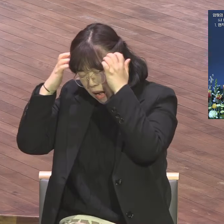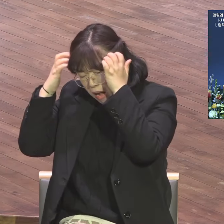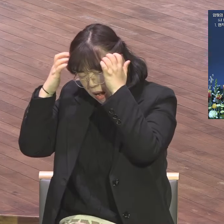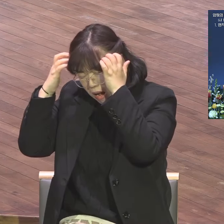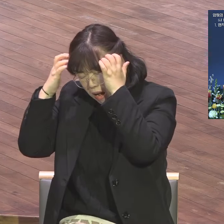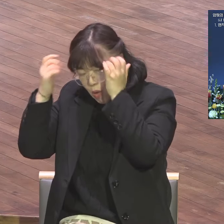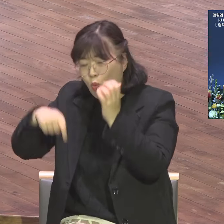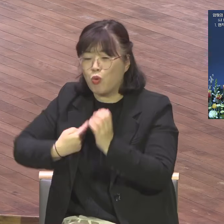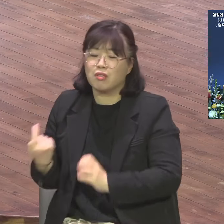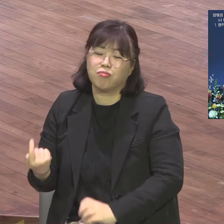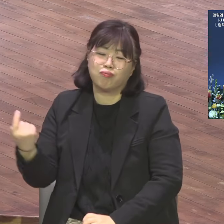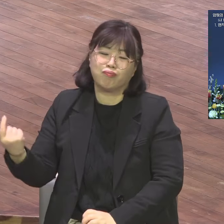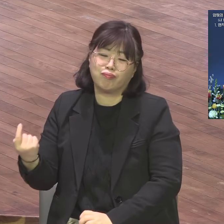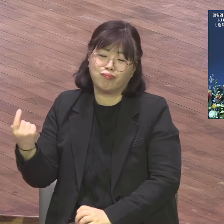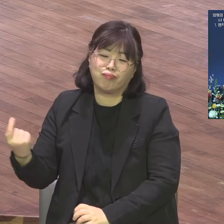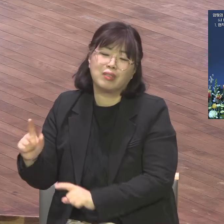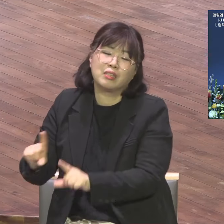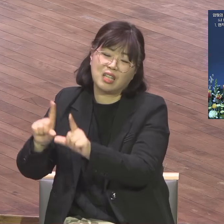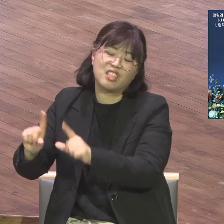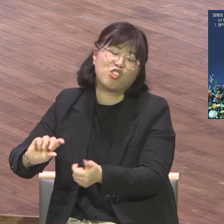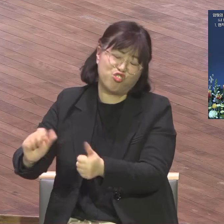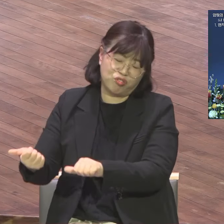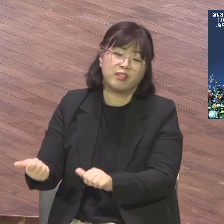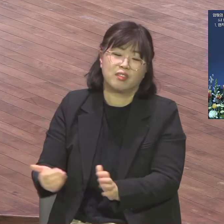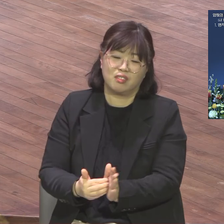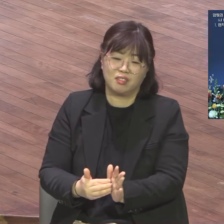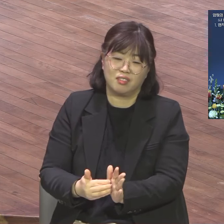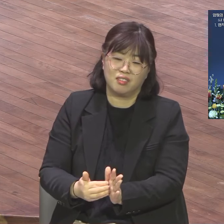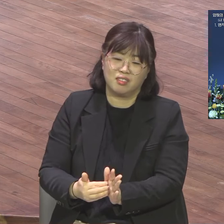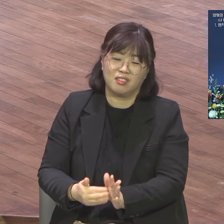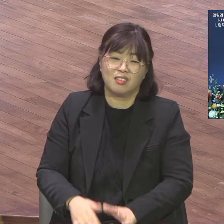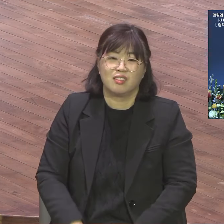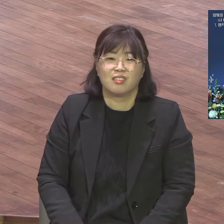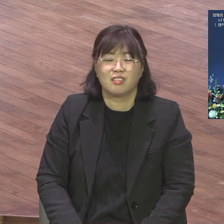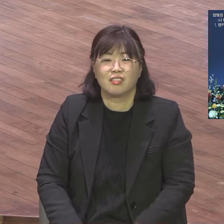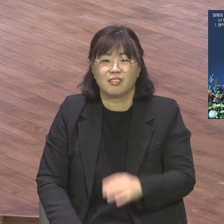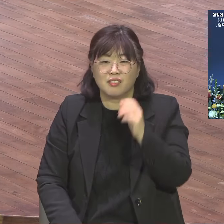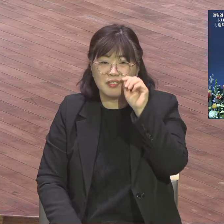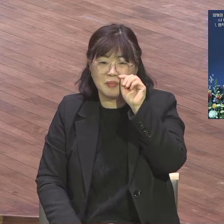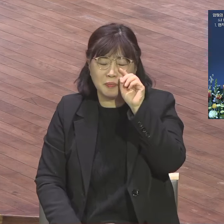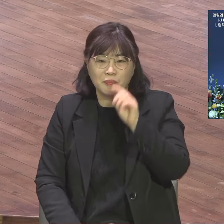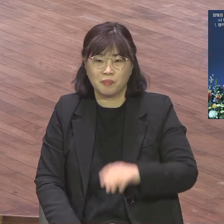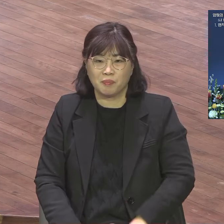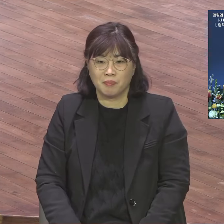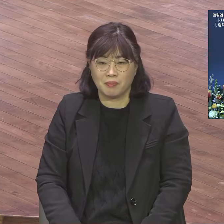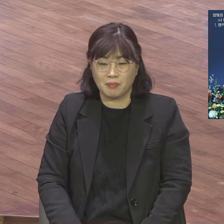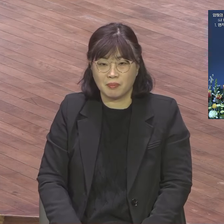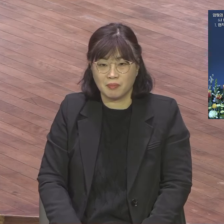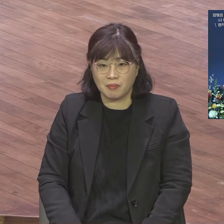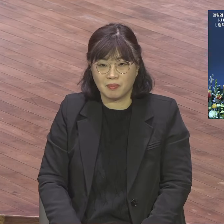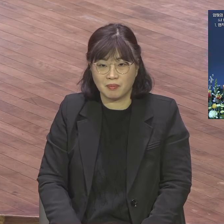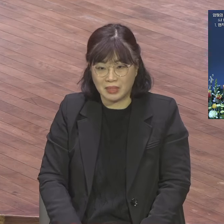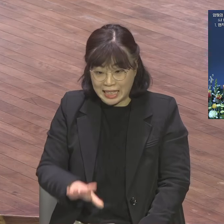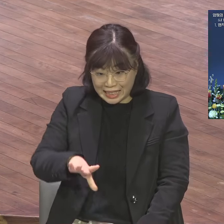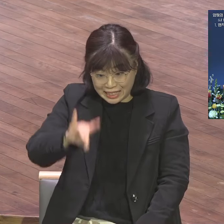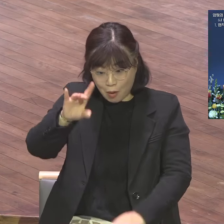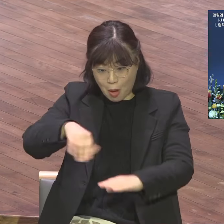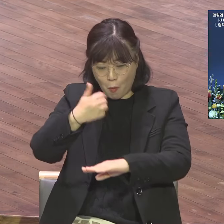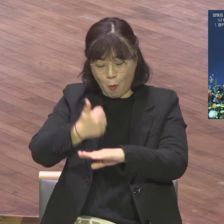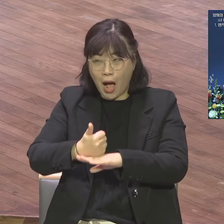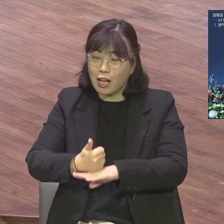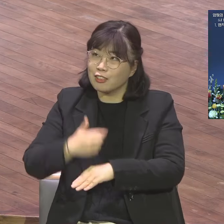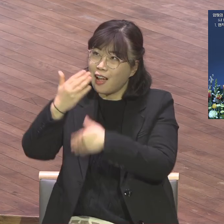이렇게 교만은 이렇습니다. 그 뭐 몇십 년 동안 너의 반을 맺는 니나 뭐 니가 뭐 선지자 니나 뭐